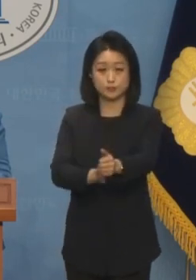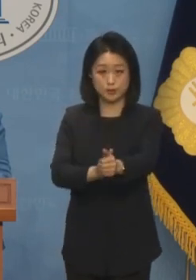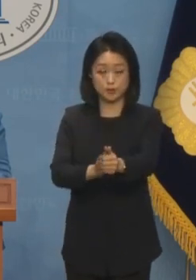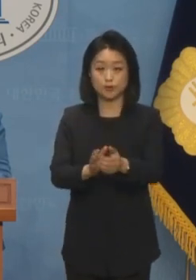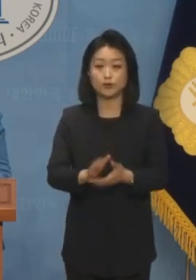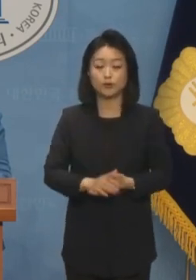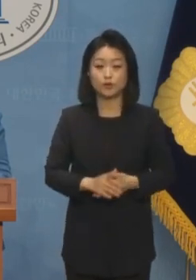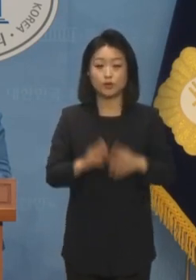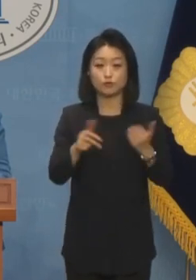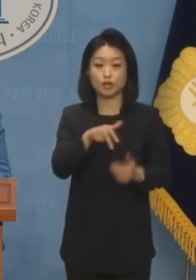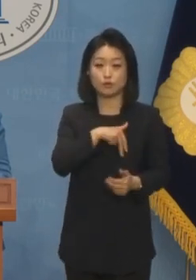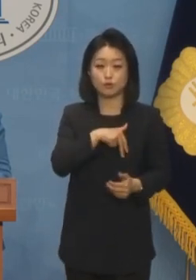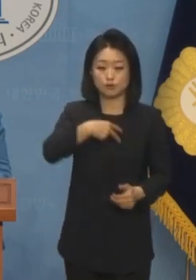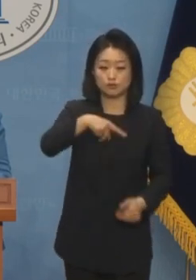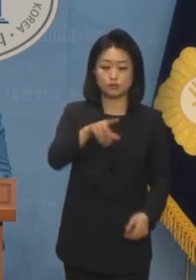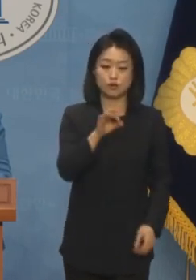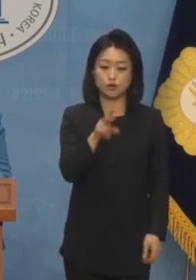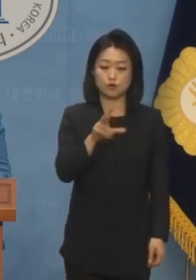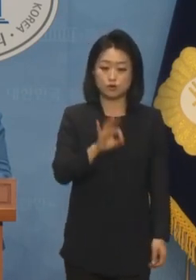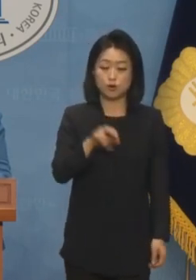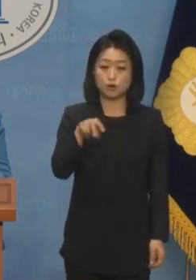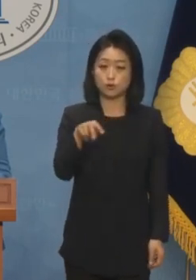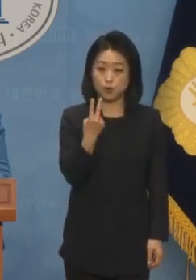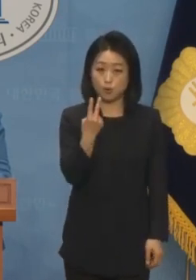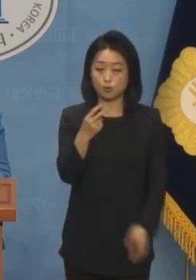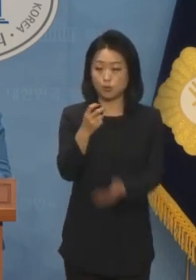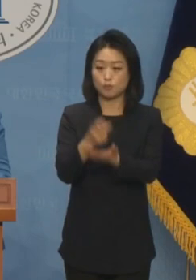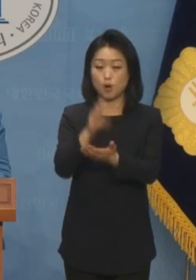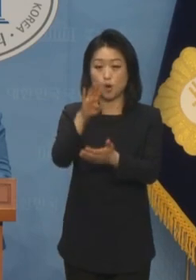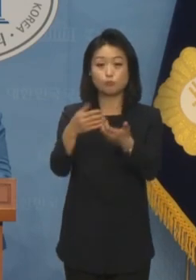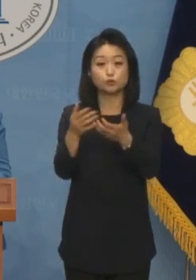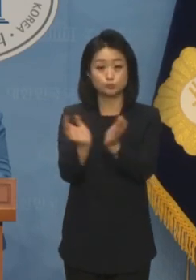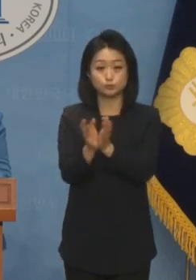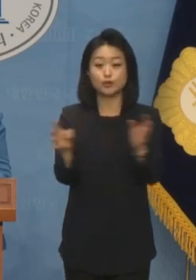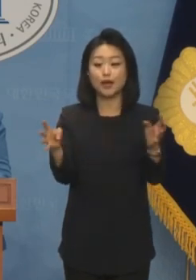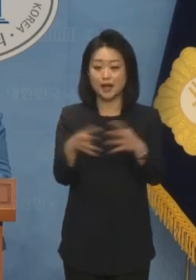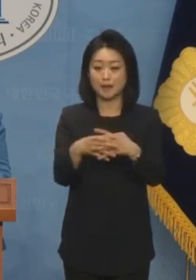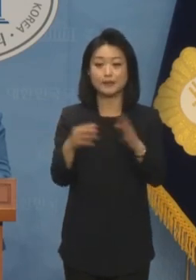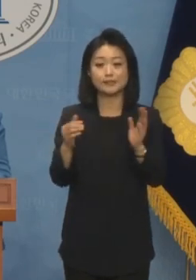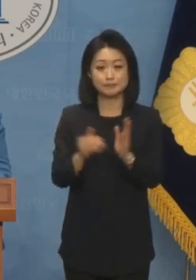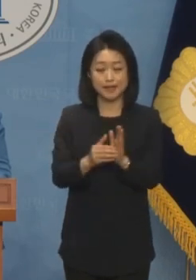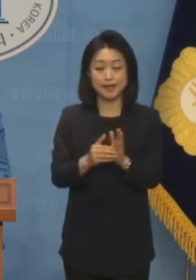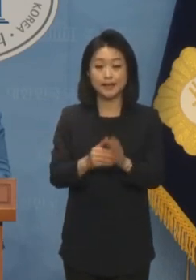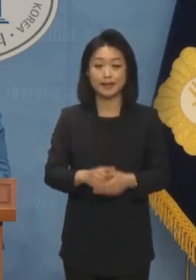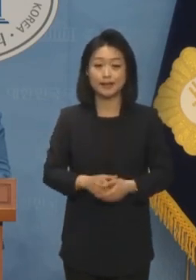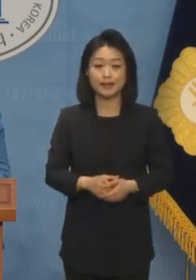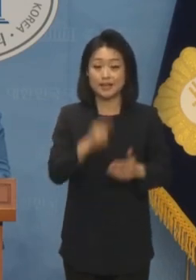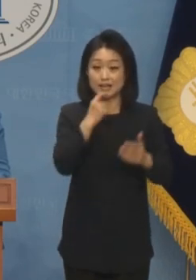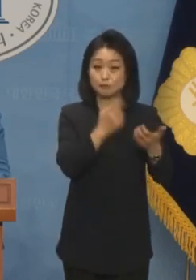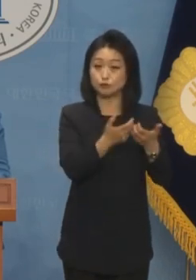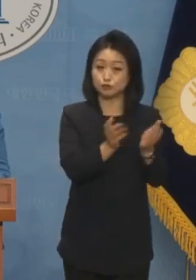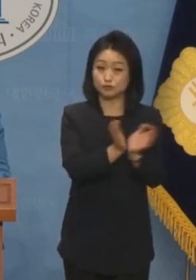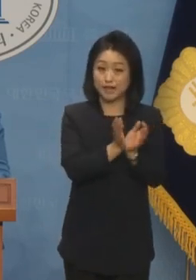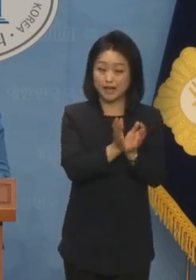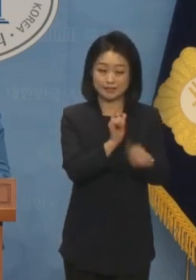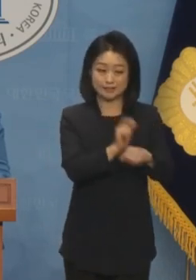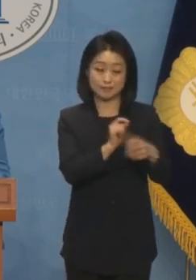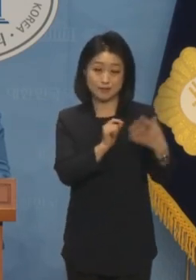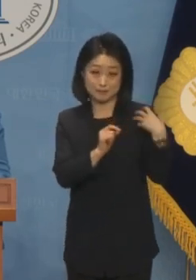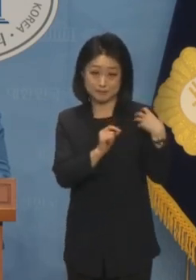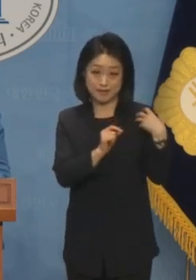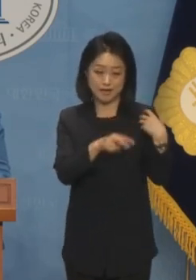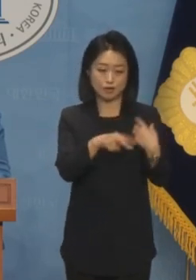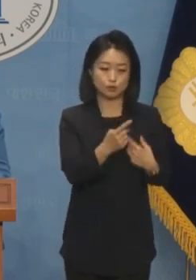저 국회의원 서영교, 그리고 법무부는 이와 관련해서 합의를 거쳤습니다. 더불어민주당 간사인 소병철